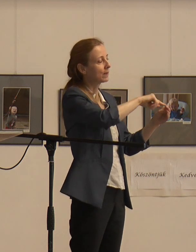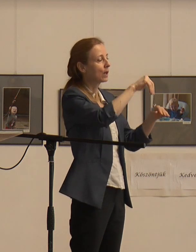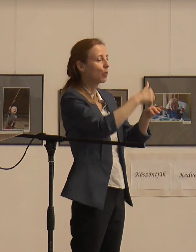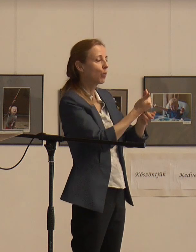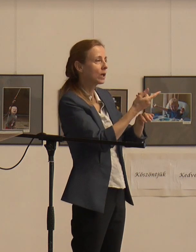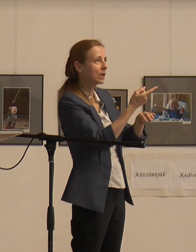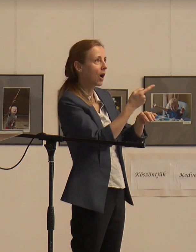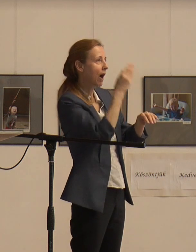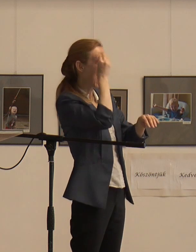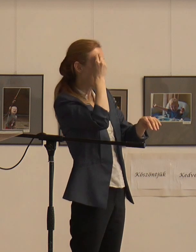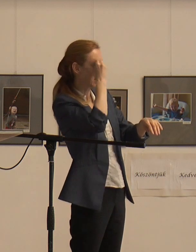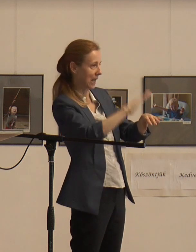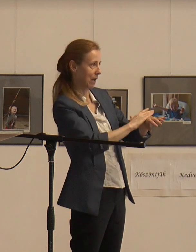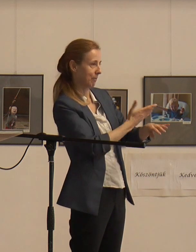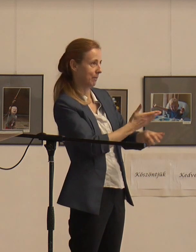megérint az emlék.